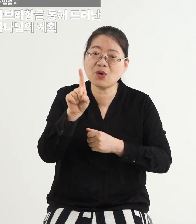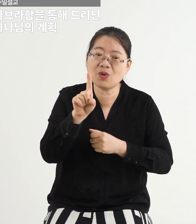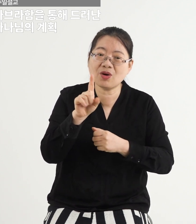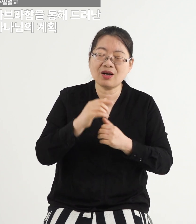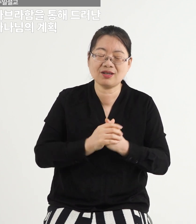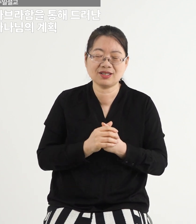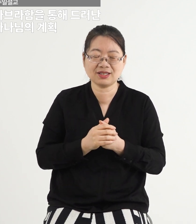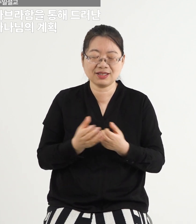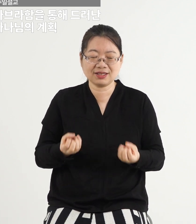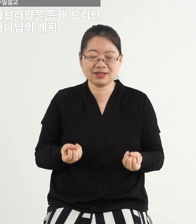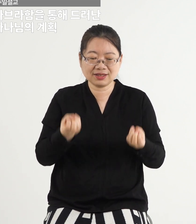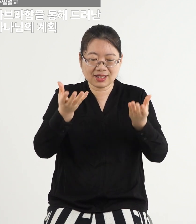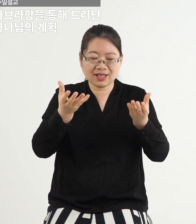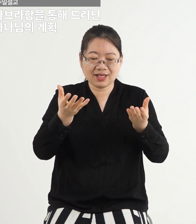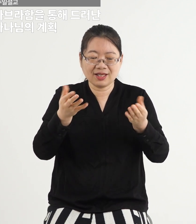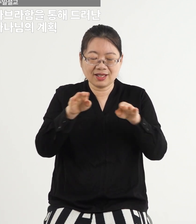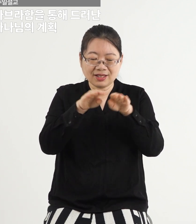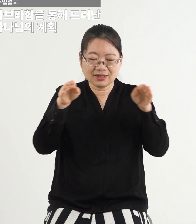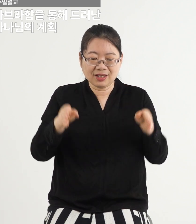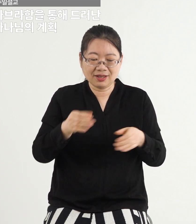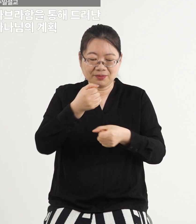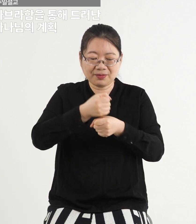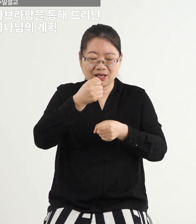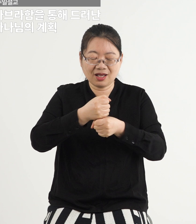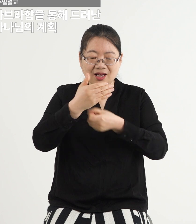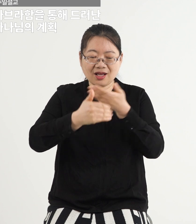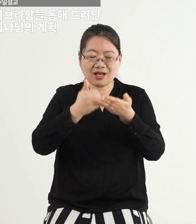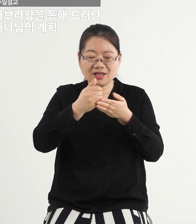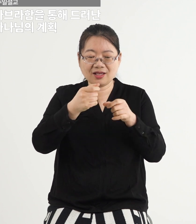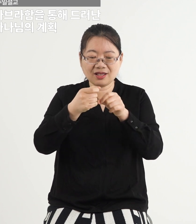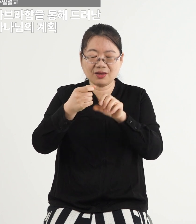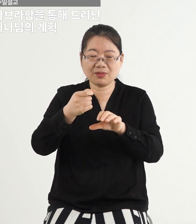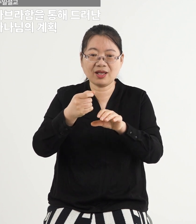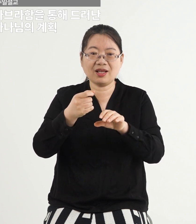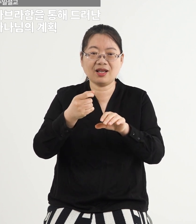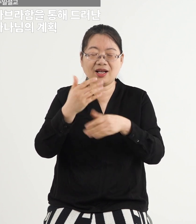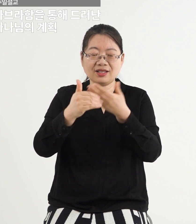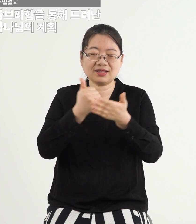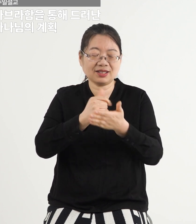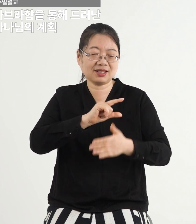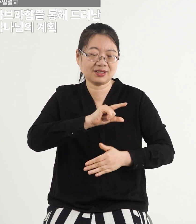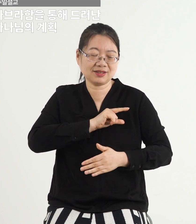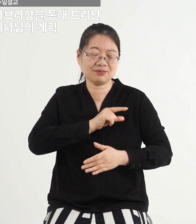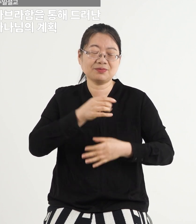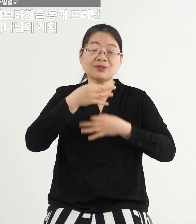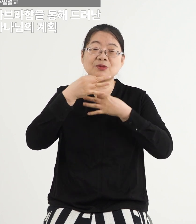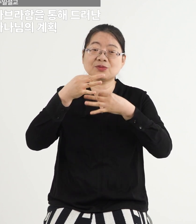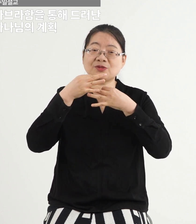제단을 쌓고 하나님 앞에 그분의 이름을, 성호를